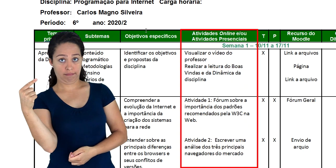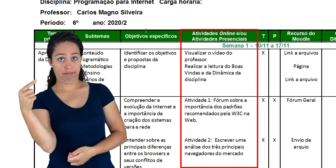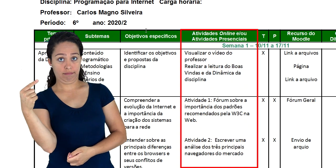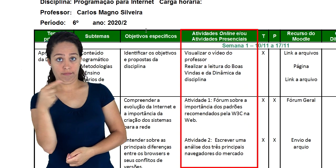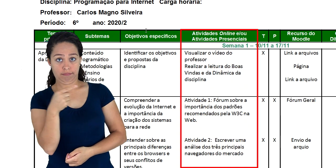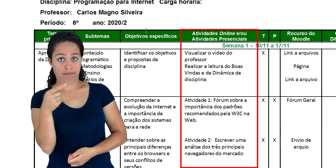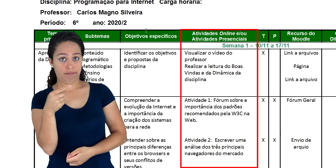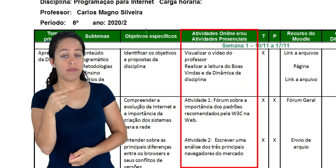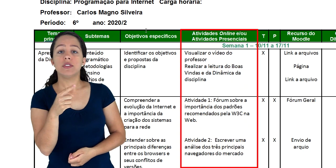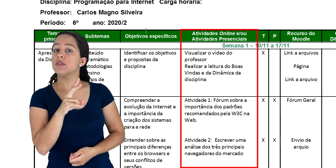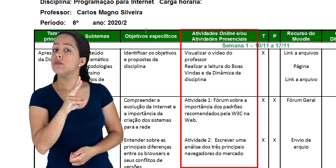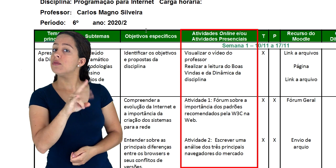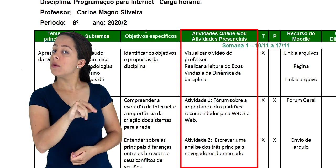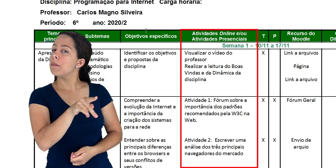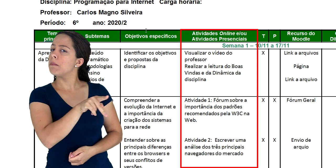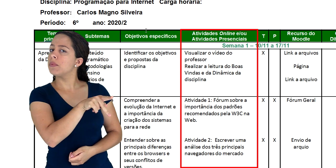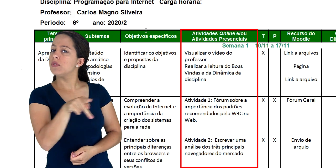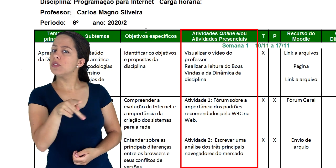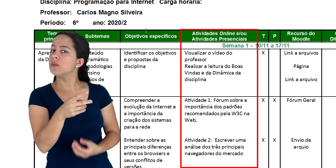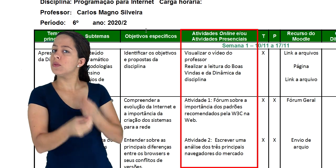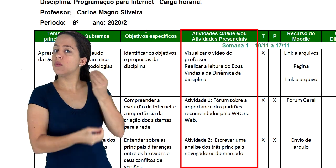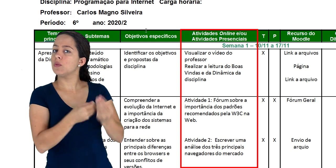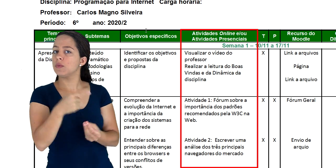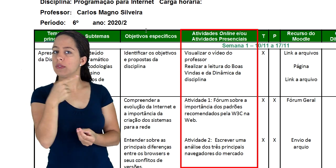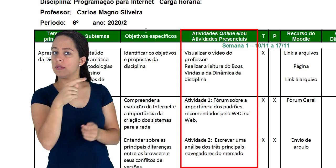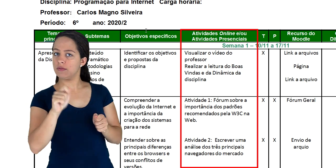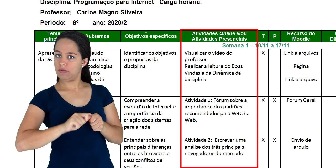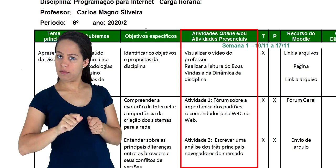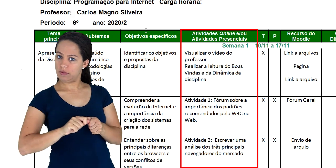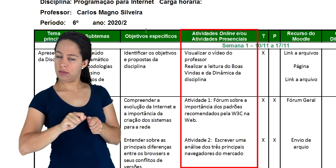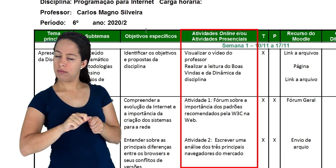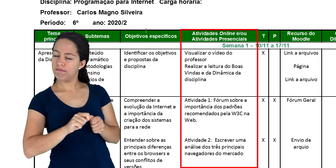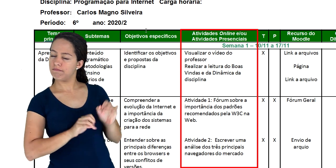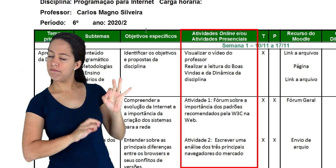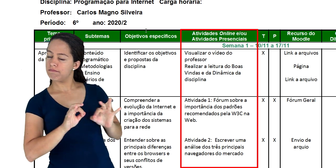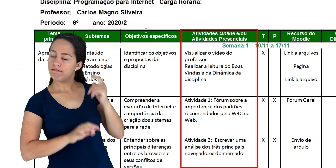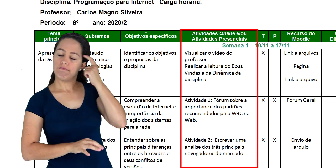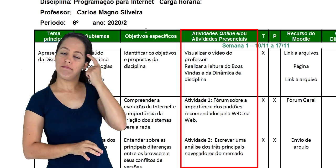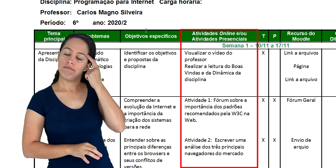colocar as atividades que ele elaborou.